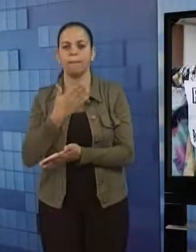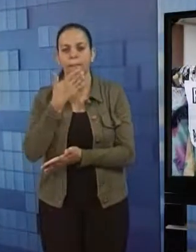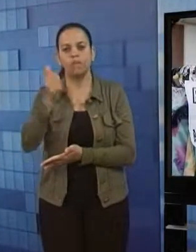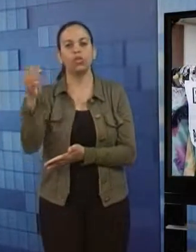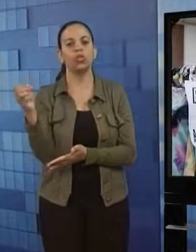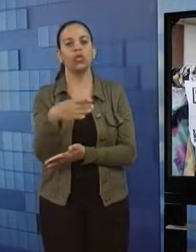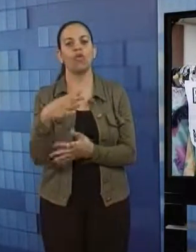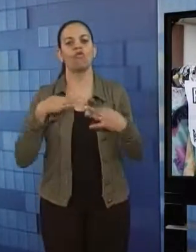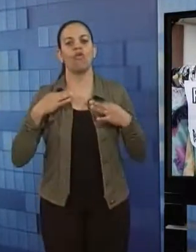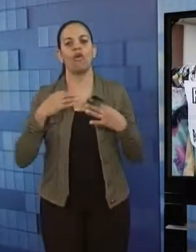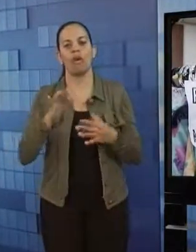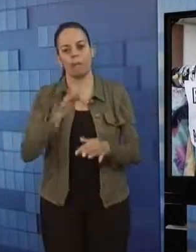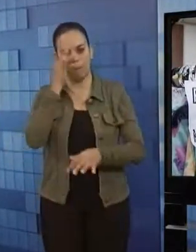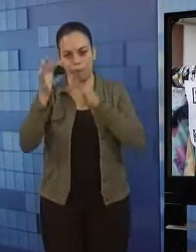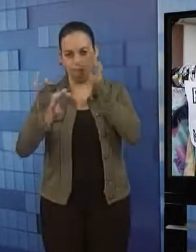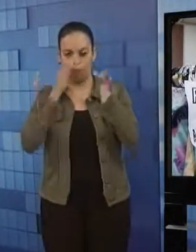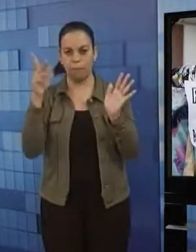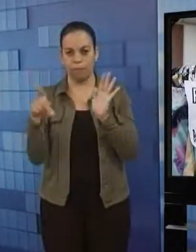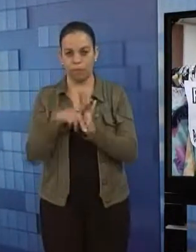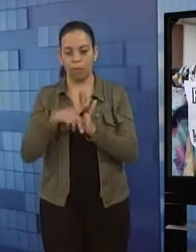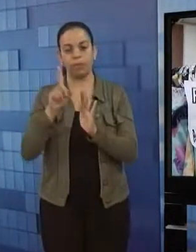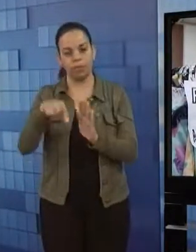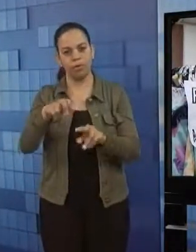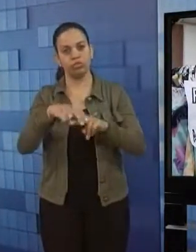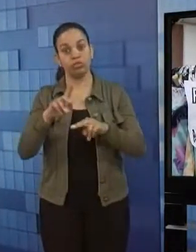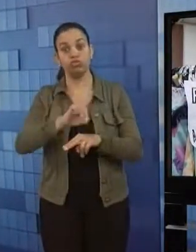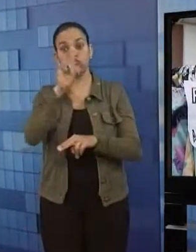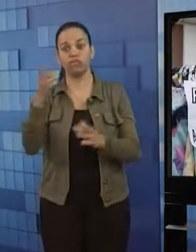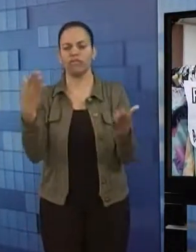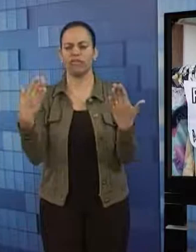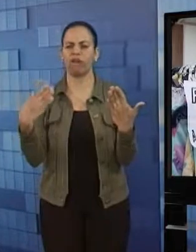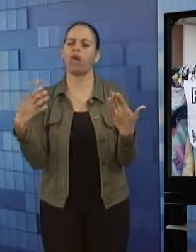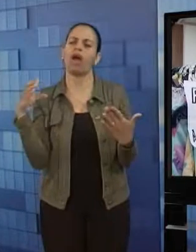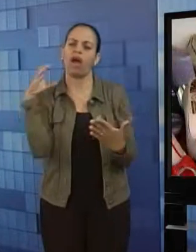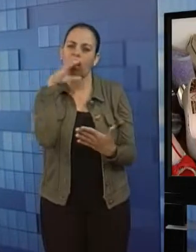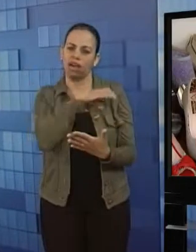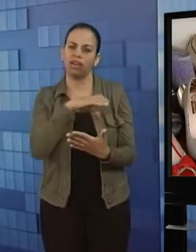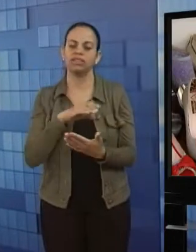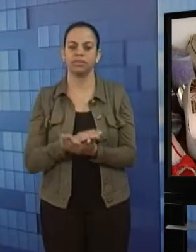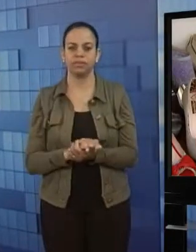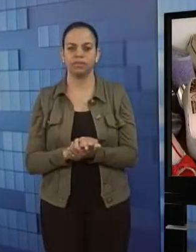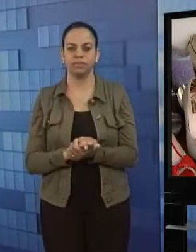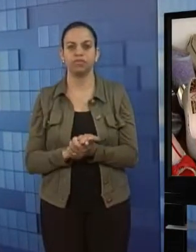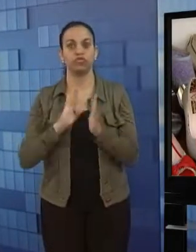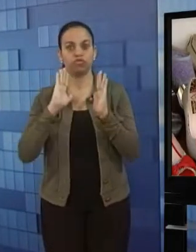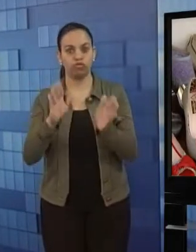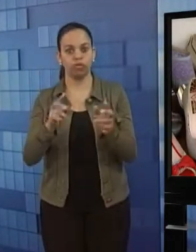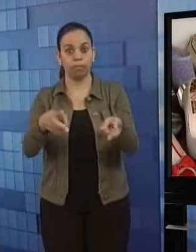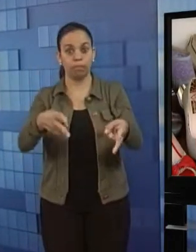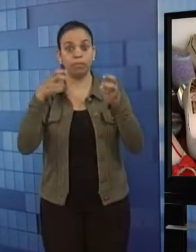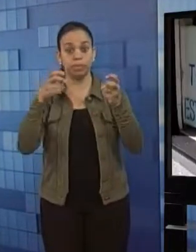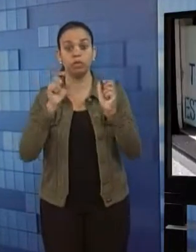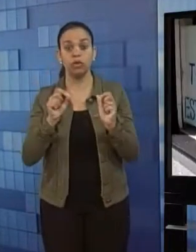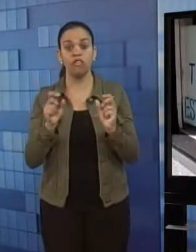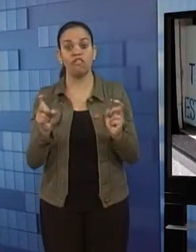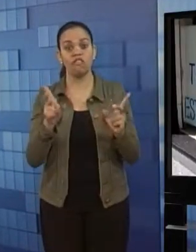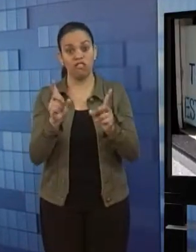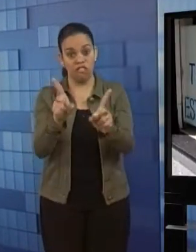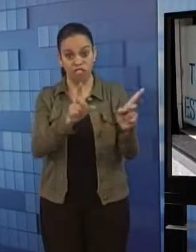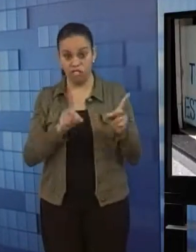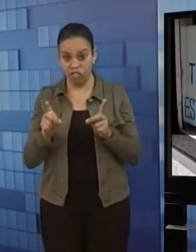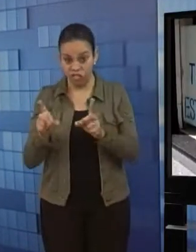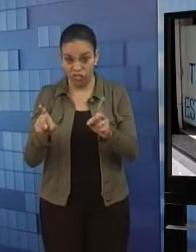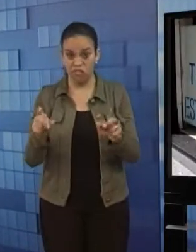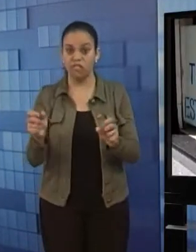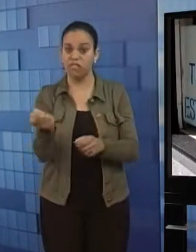calor, coisa quente. E aqui tá os dias de verão, realmente são bastante quentes. Os resultados já foram sentidos. As